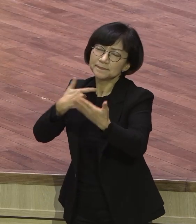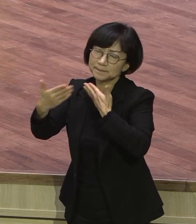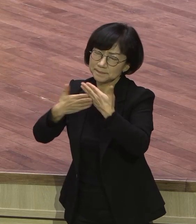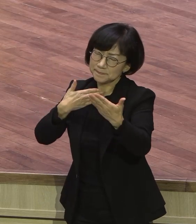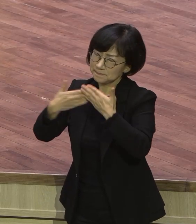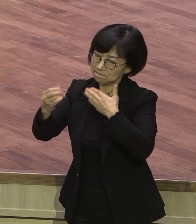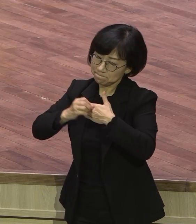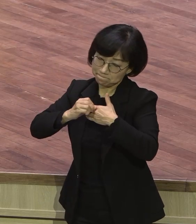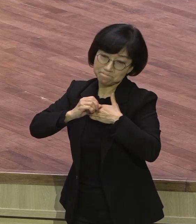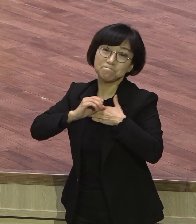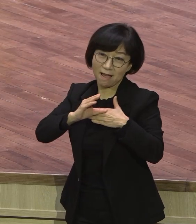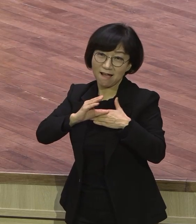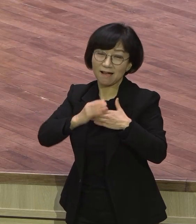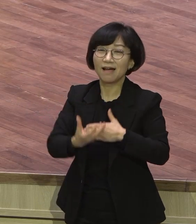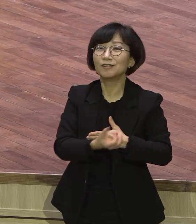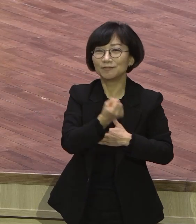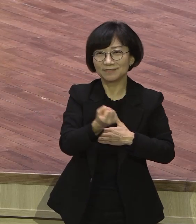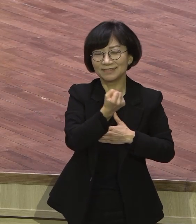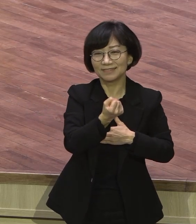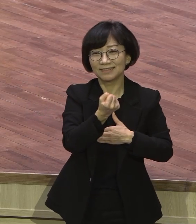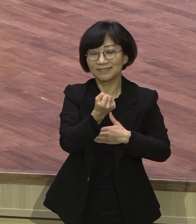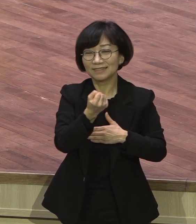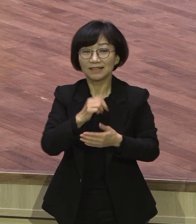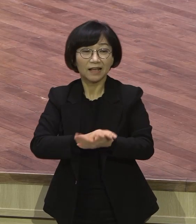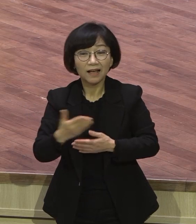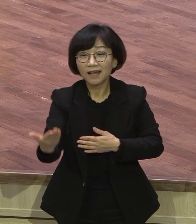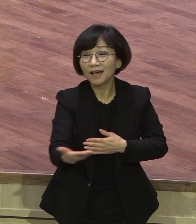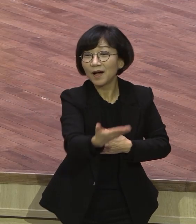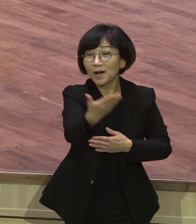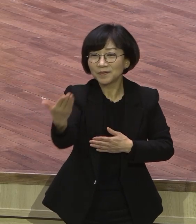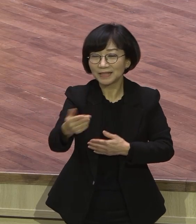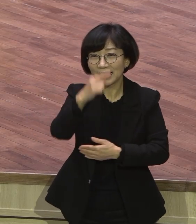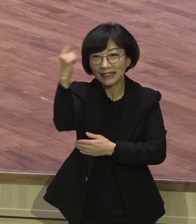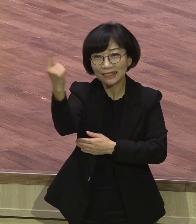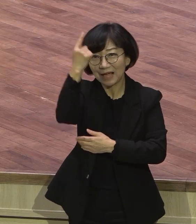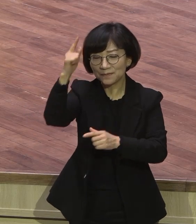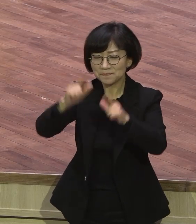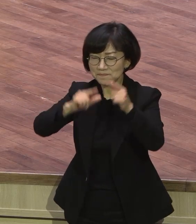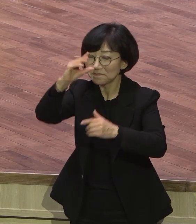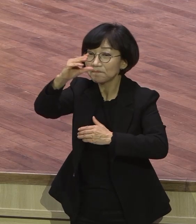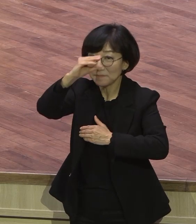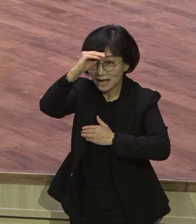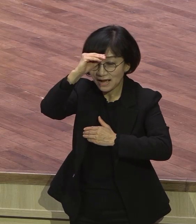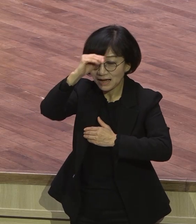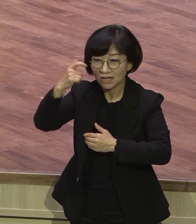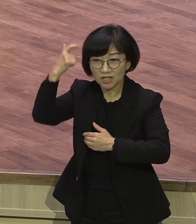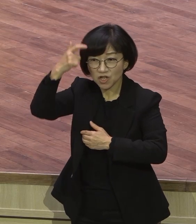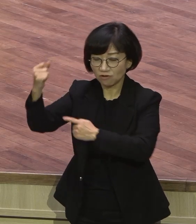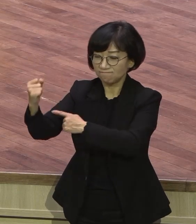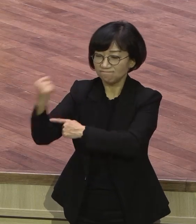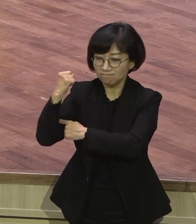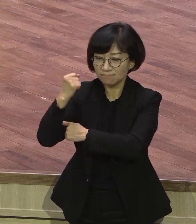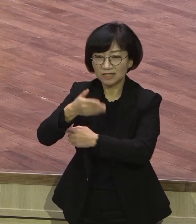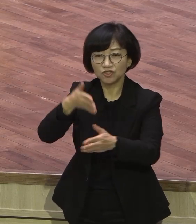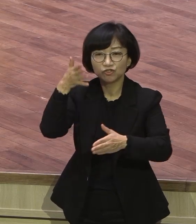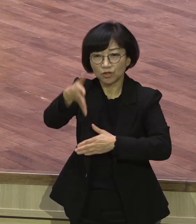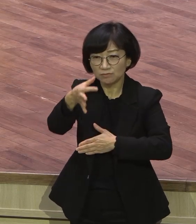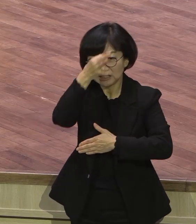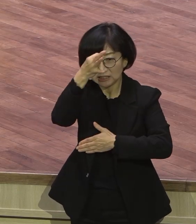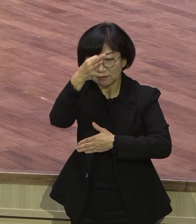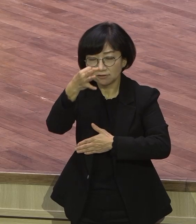영계 모든 성도들 다위처럼 여러분 또 하나님 영성과 전무성을 갖추게 하여